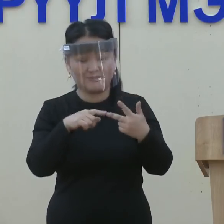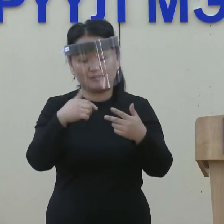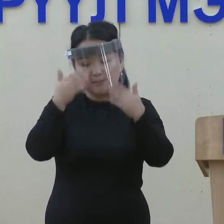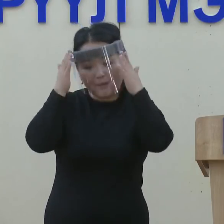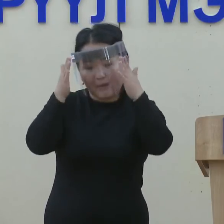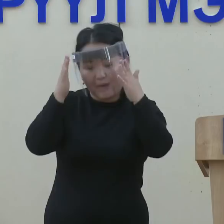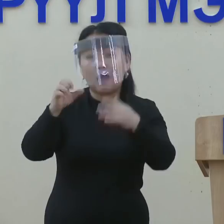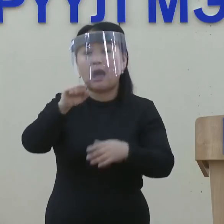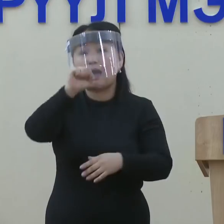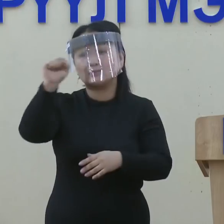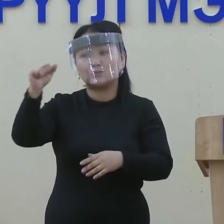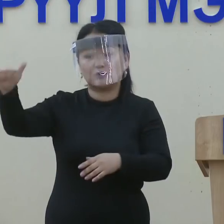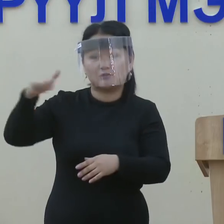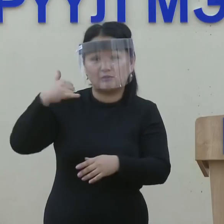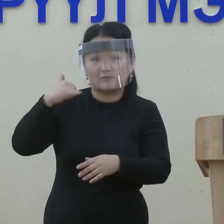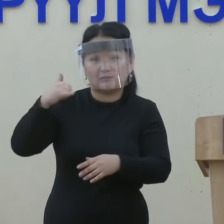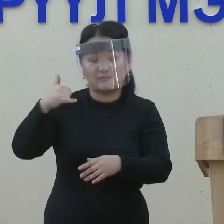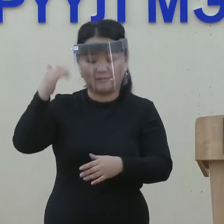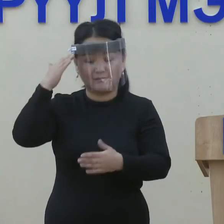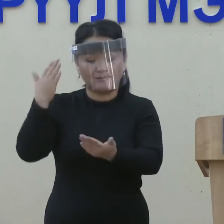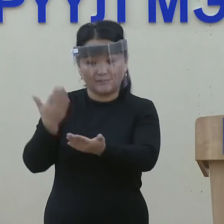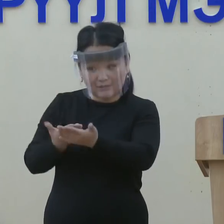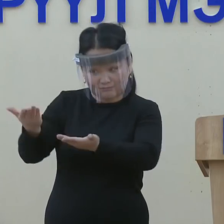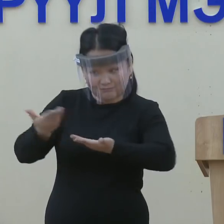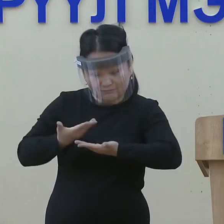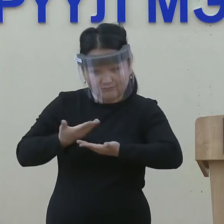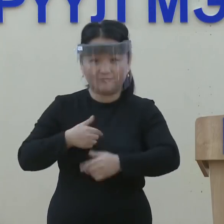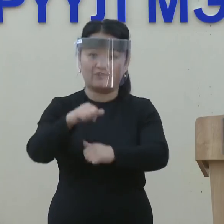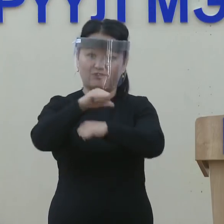өгөөрэй гэсэн ийм одоо дуудлагууд ирсэн байна. Ийм учраас иргэдэд